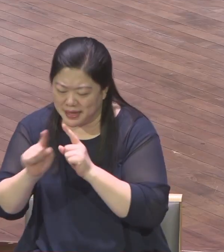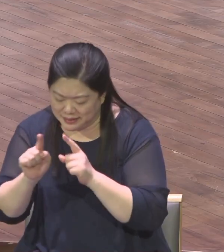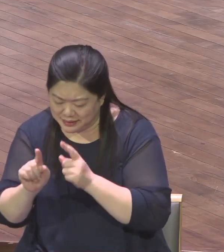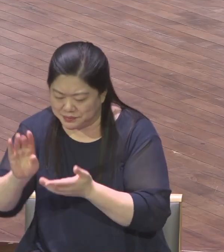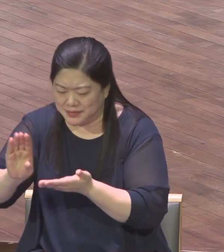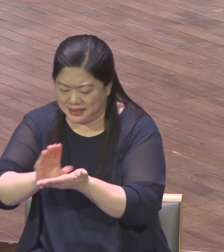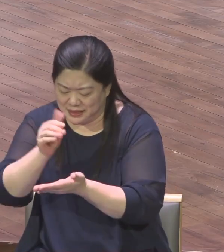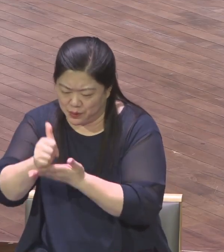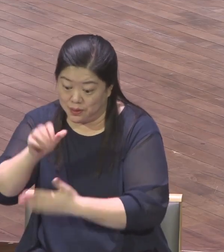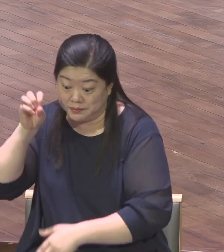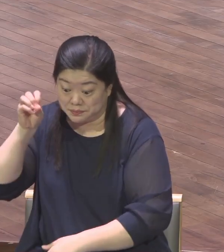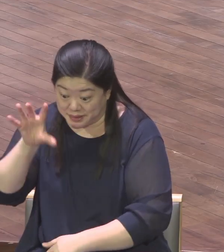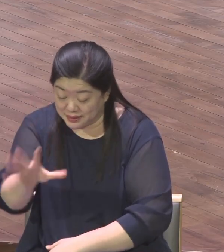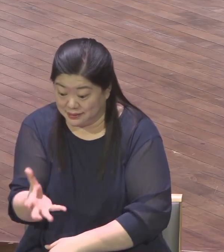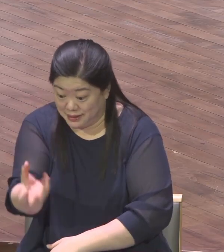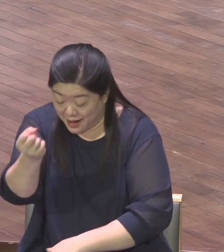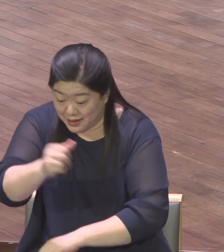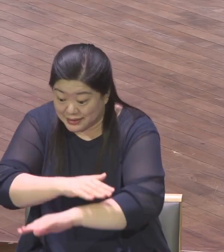말씀.